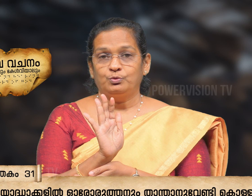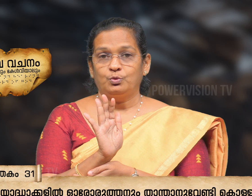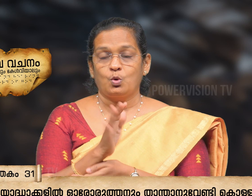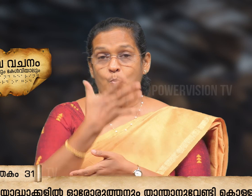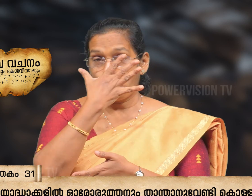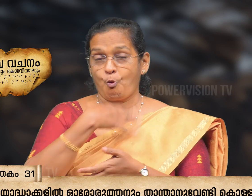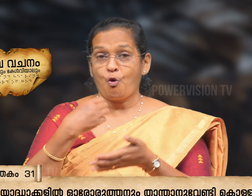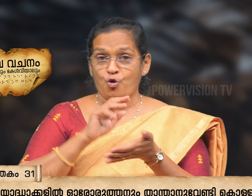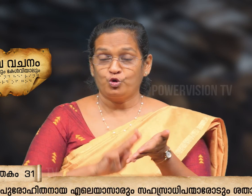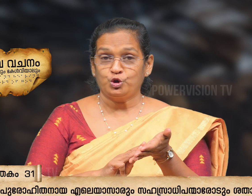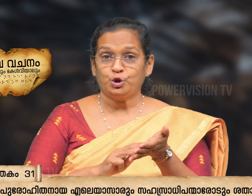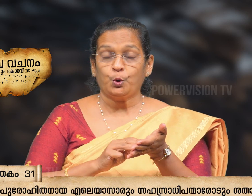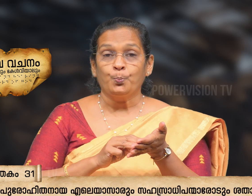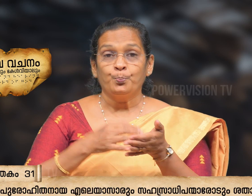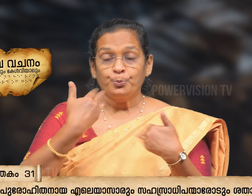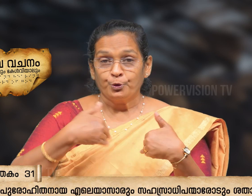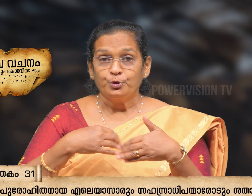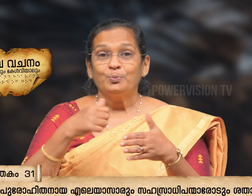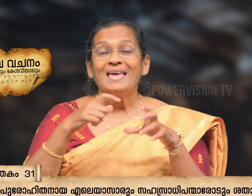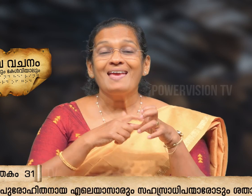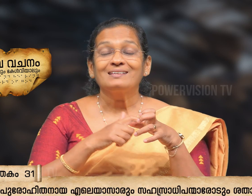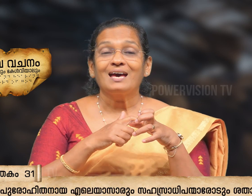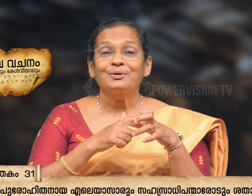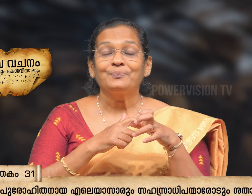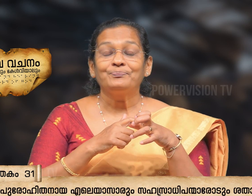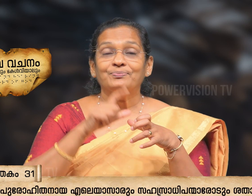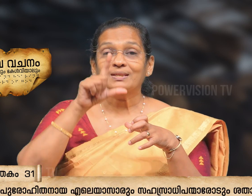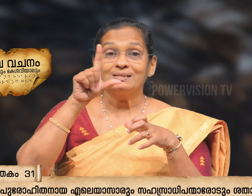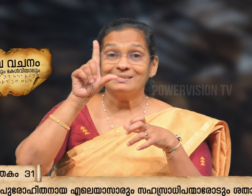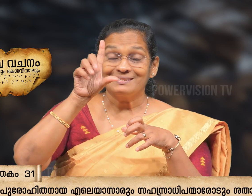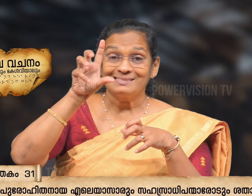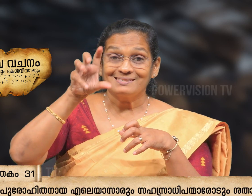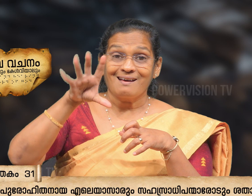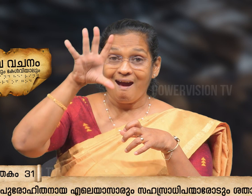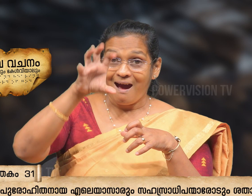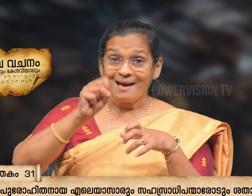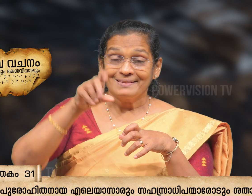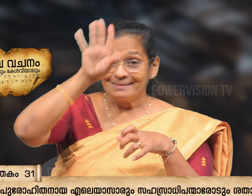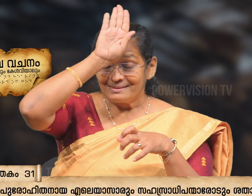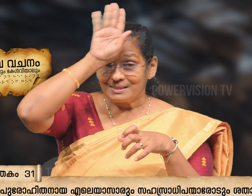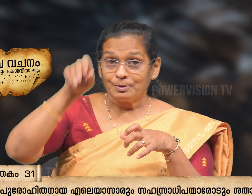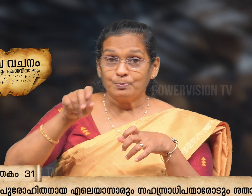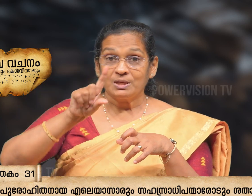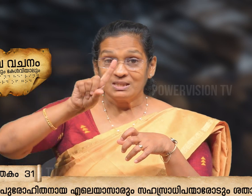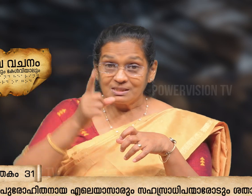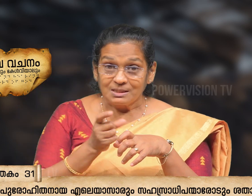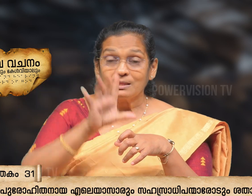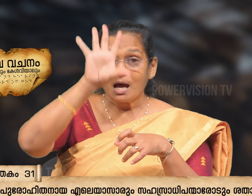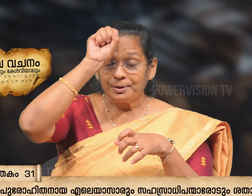എടുത്തിട്ടുണ്ടായിരുന്നു. മോശയും പുരോഹിതനായ എലയാസാരും സഹസ്രാധിപന്മാരോടും ശതാധിപന്മാരോടും ആ